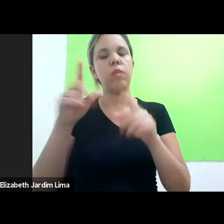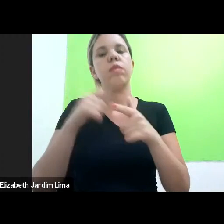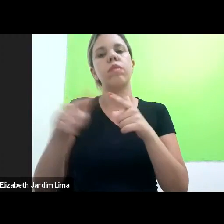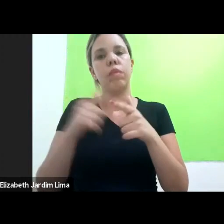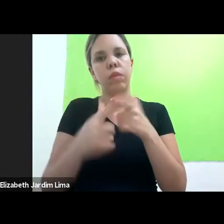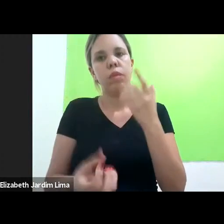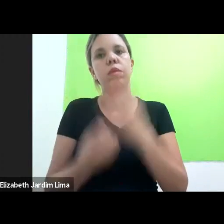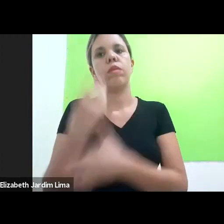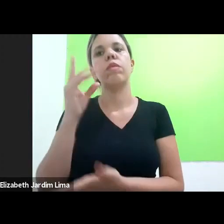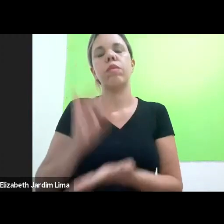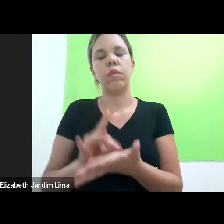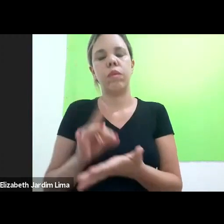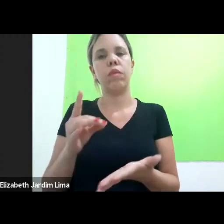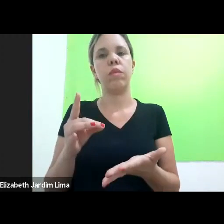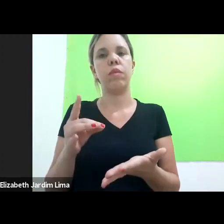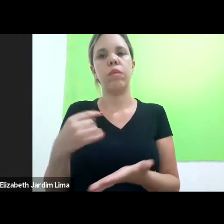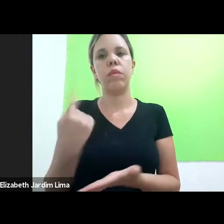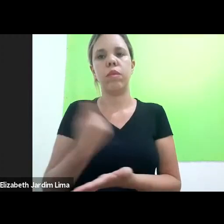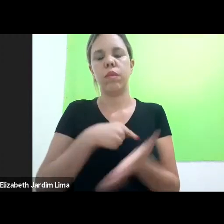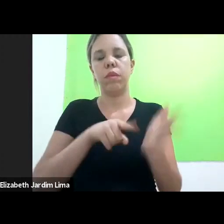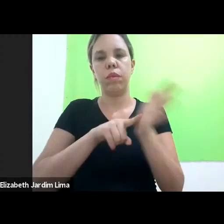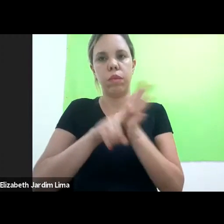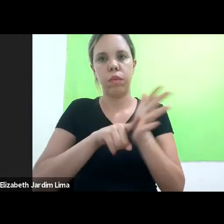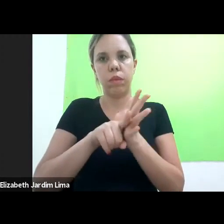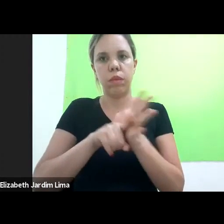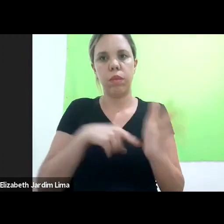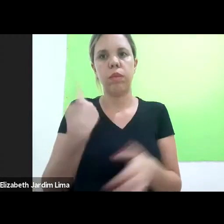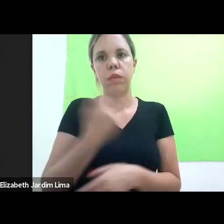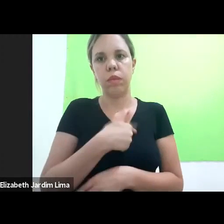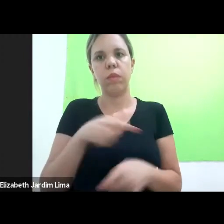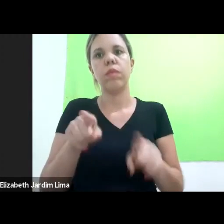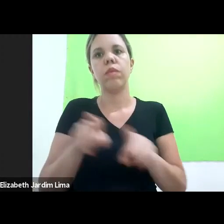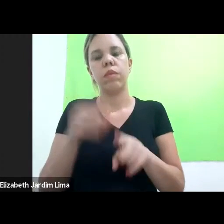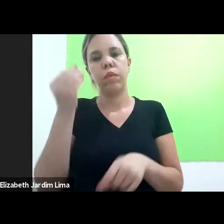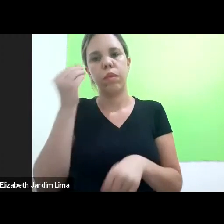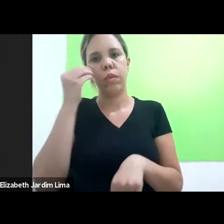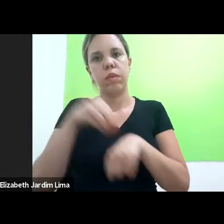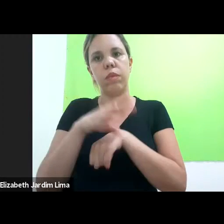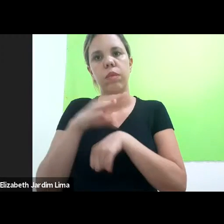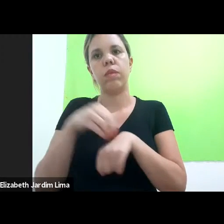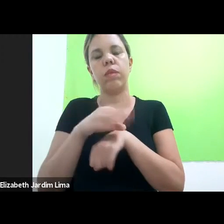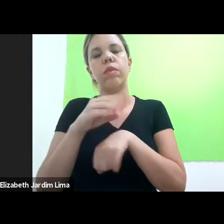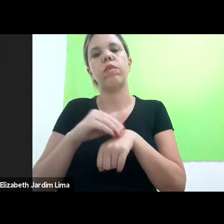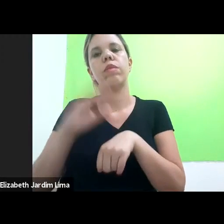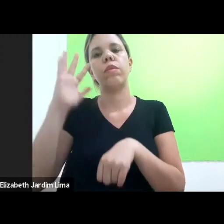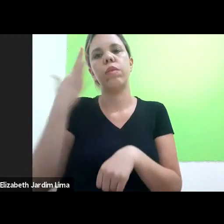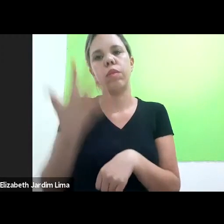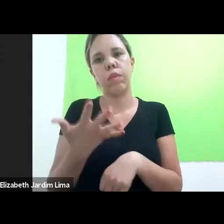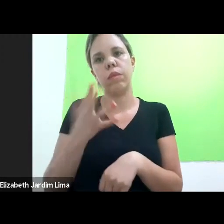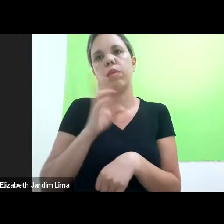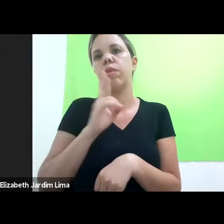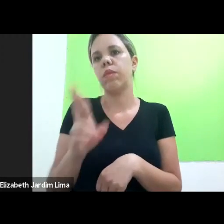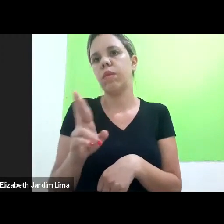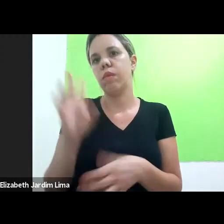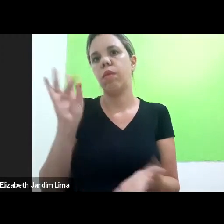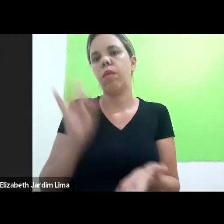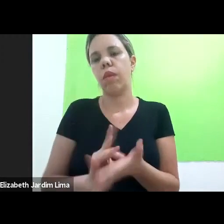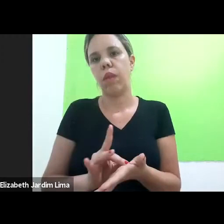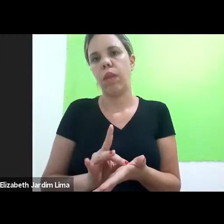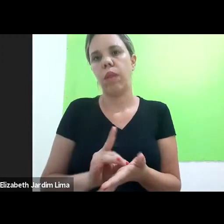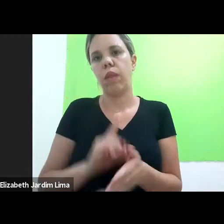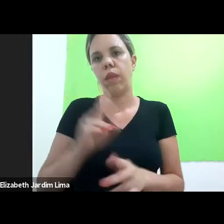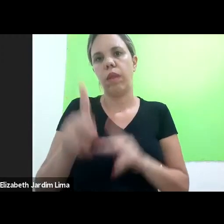reais, onde, através da pesquisa, a gente também tenta trazer soluções e respostas reais para aqueles